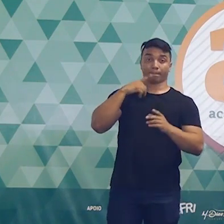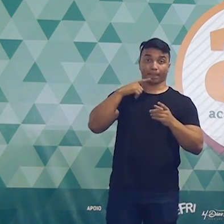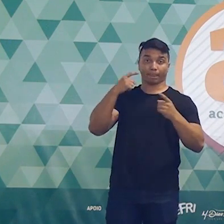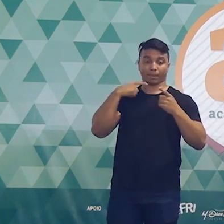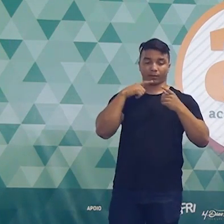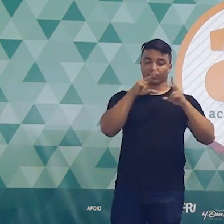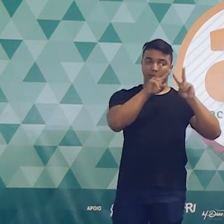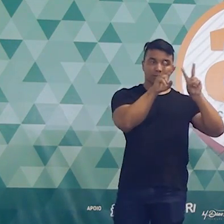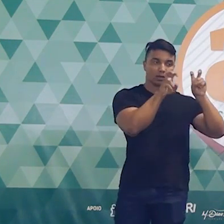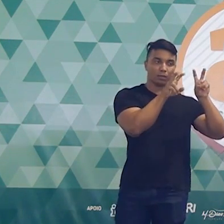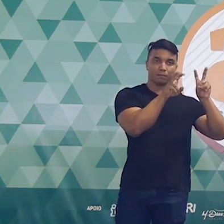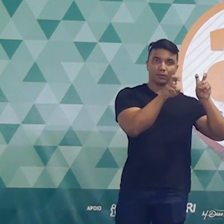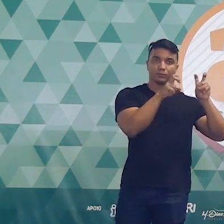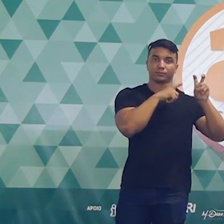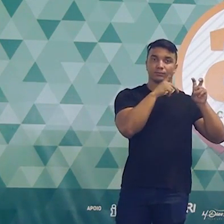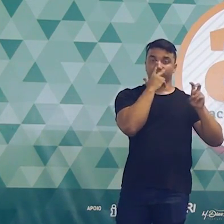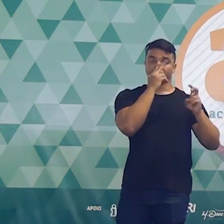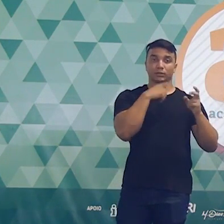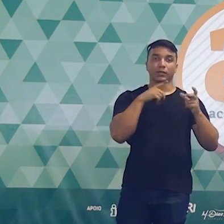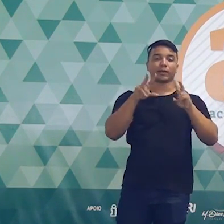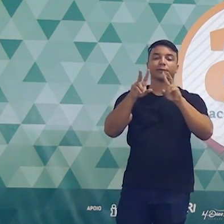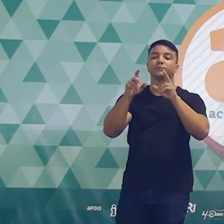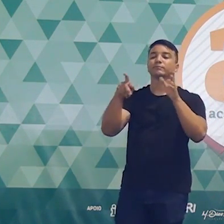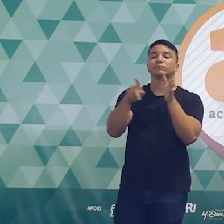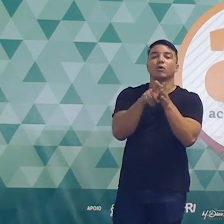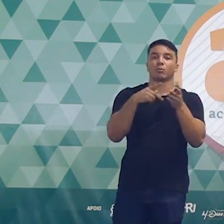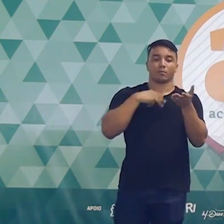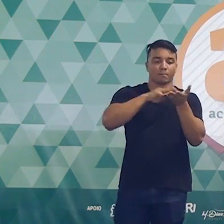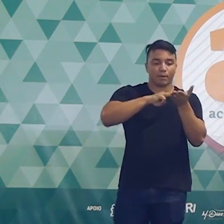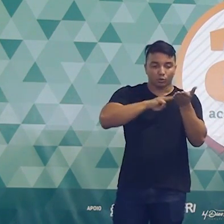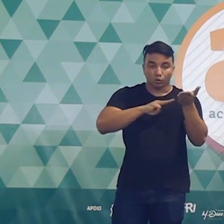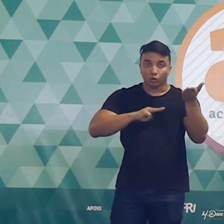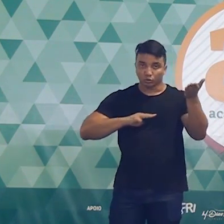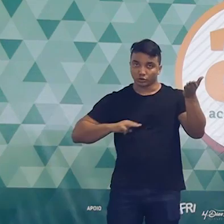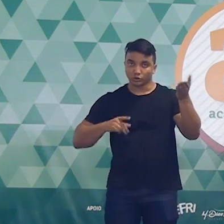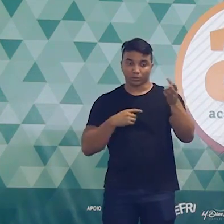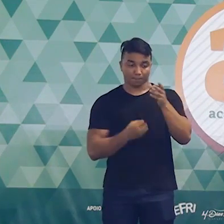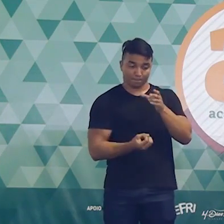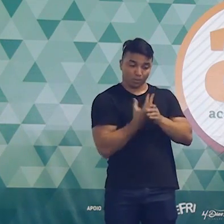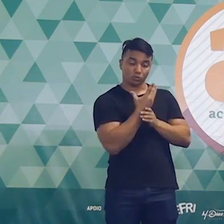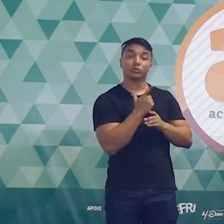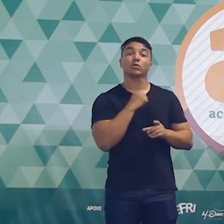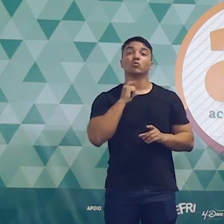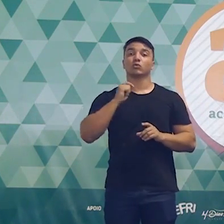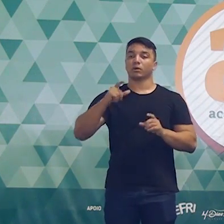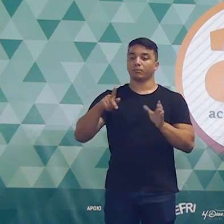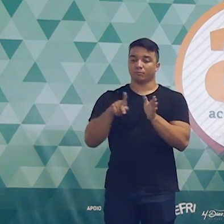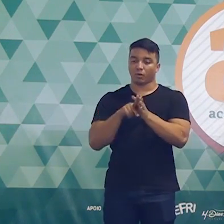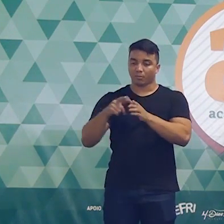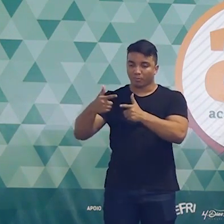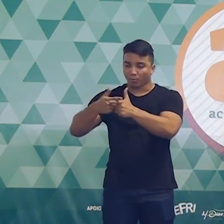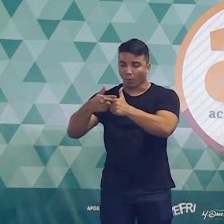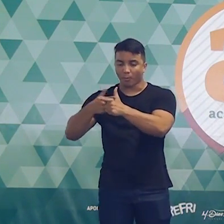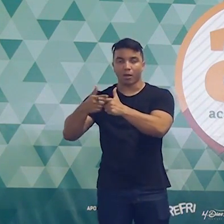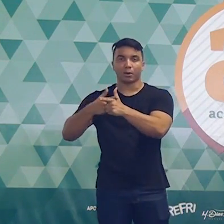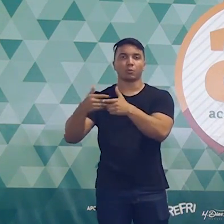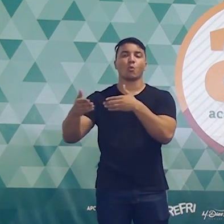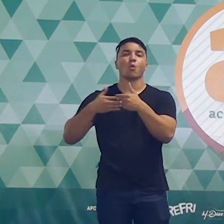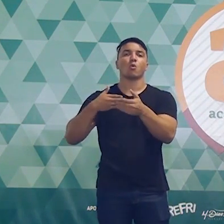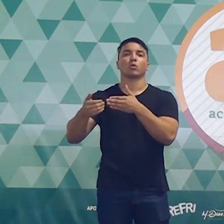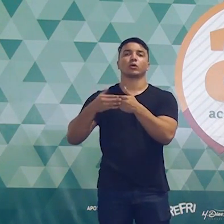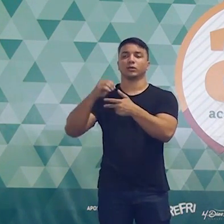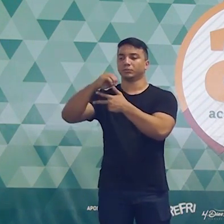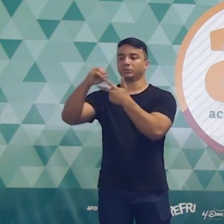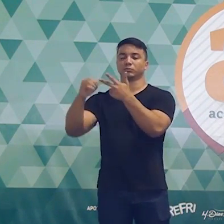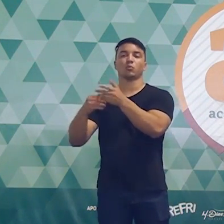desse tema, existe uma metodologia de produção que vai associar essa problemática que o